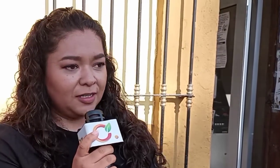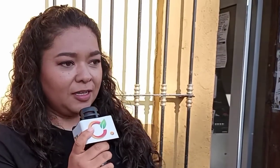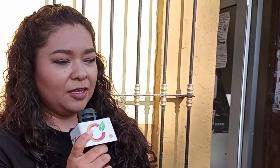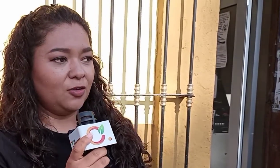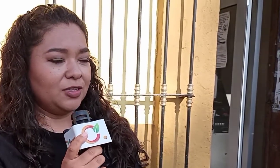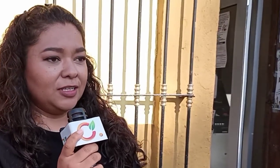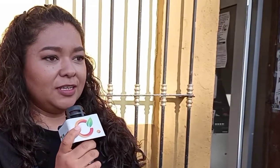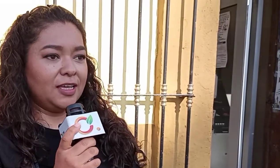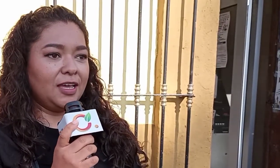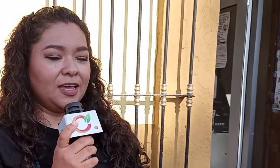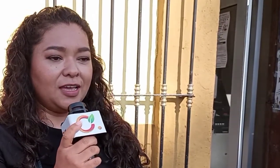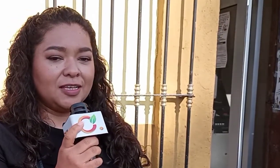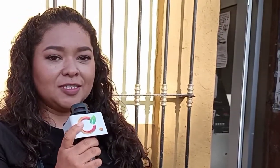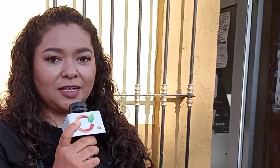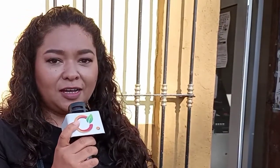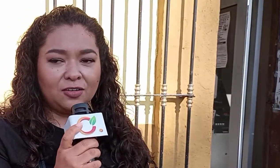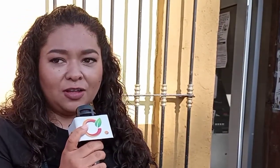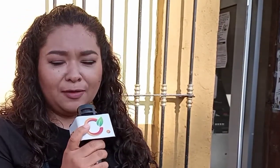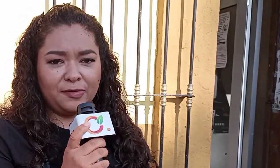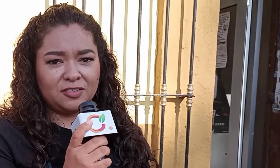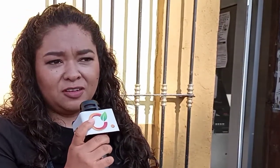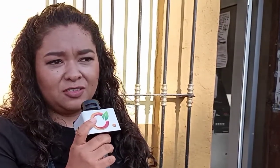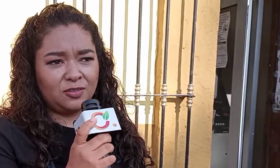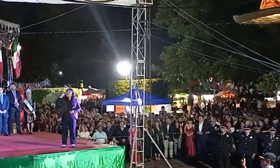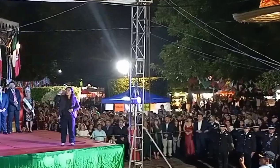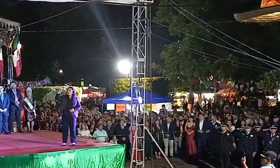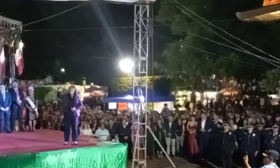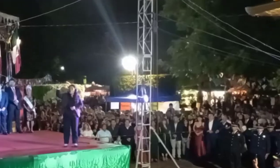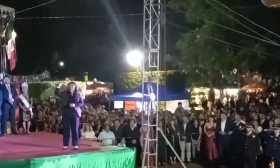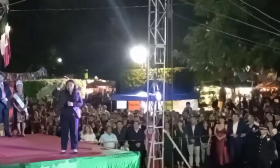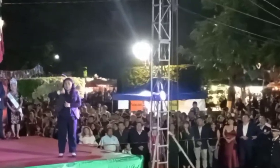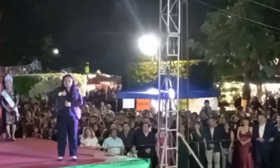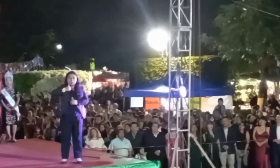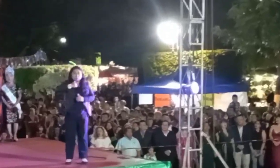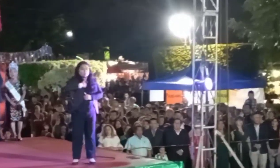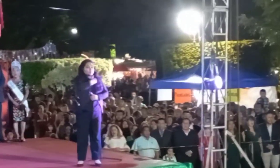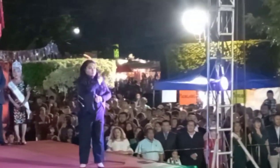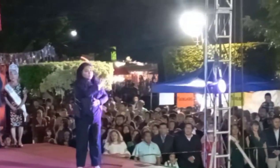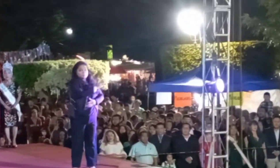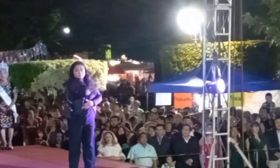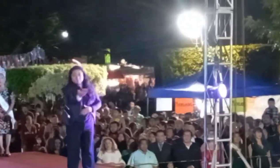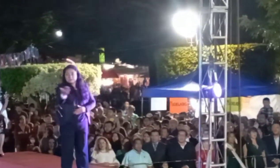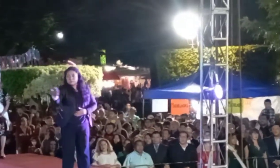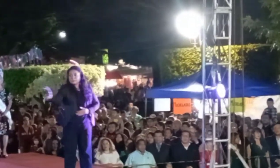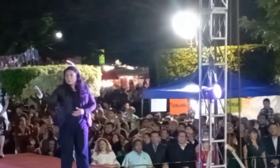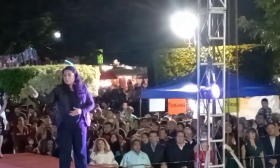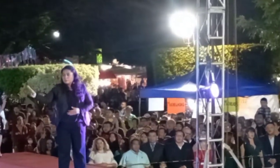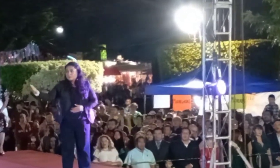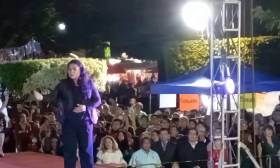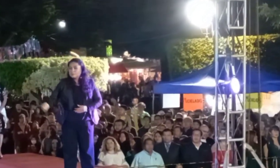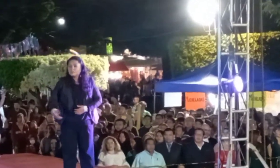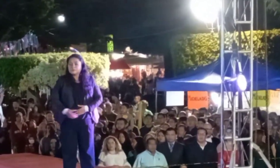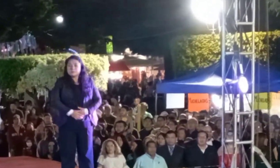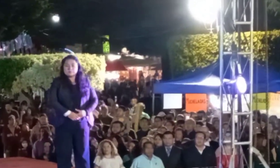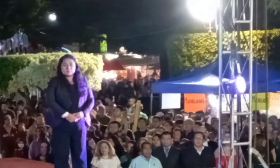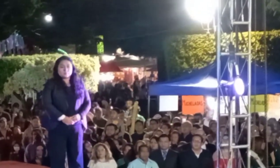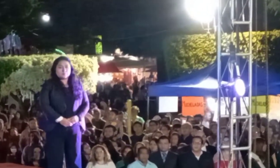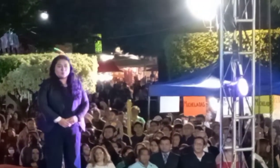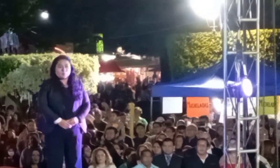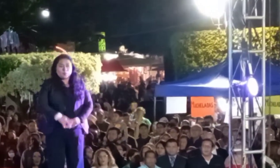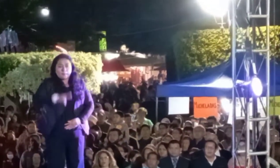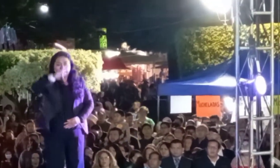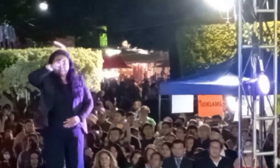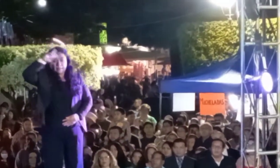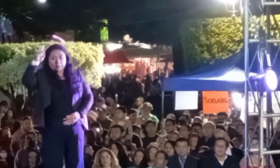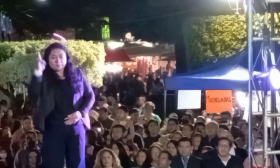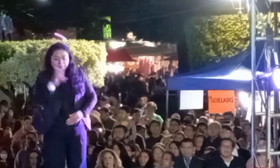intermediar o tener que acercarnos a la persona sorda cuando requiere, ¿no? Y es importante saber cuándo manejan la lengua, cuándo no,